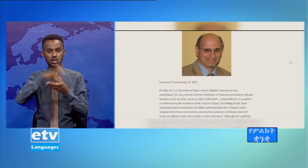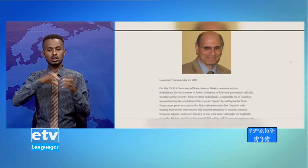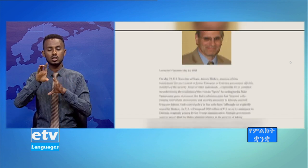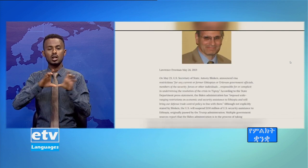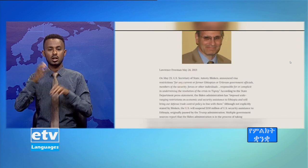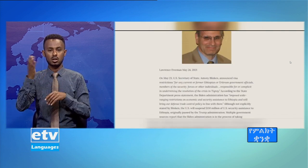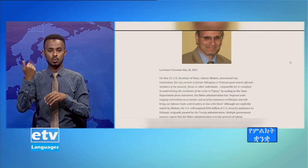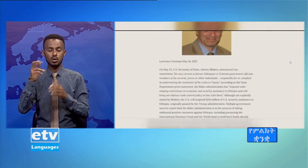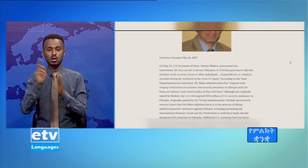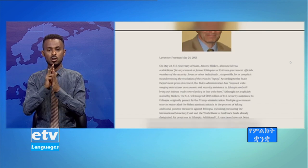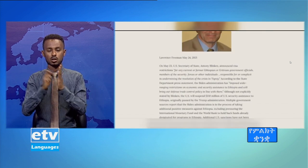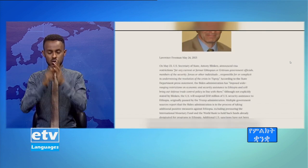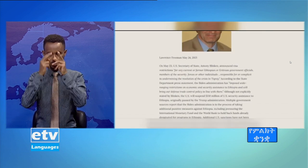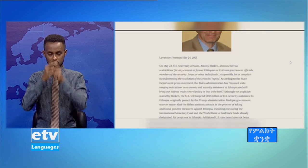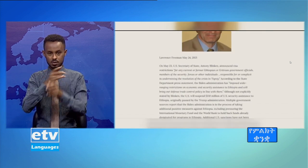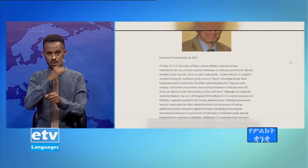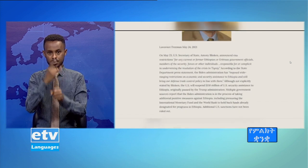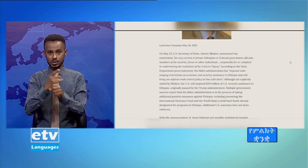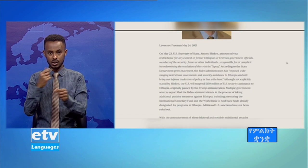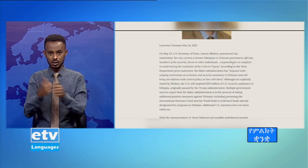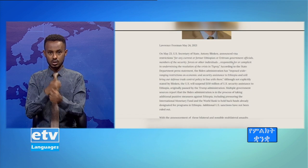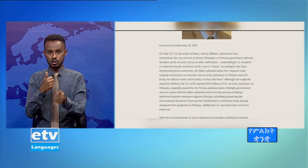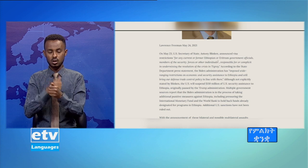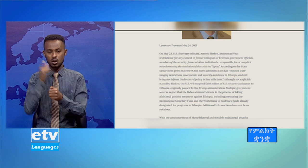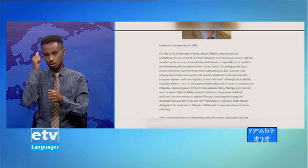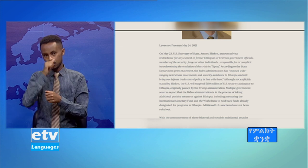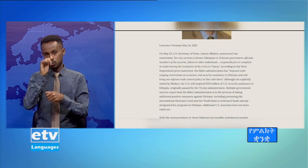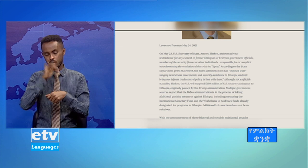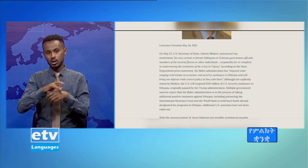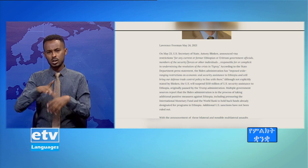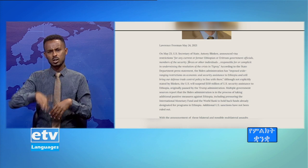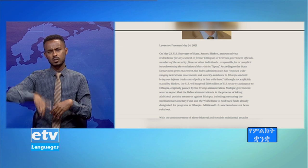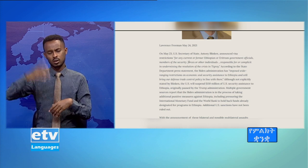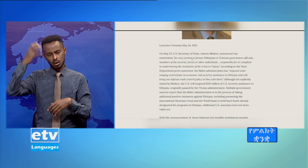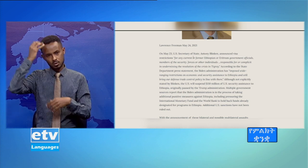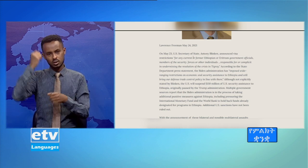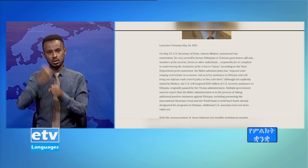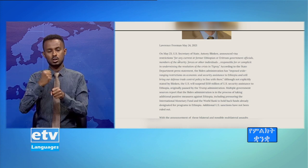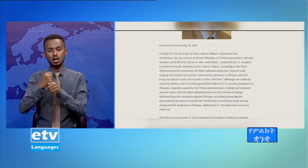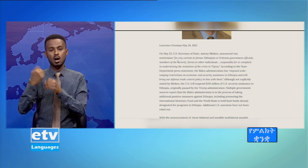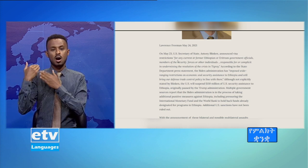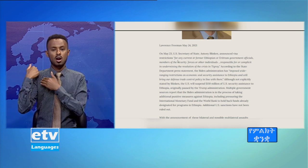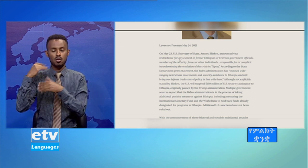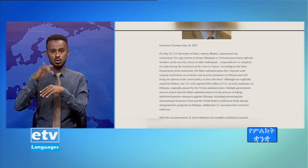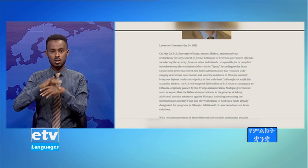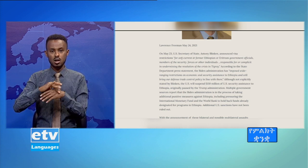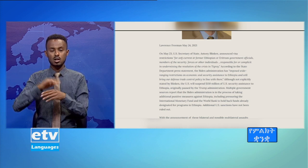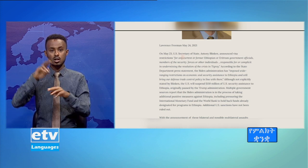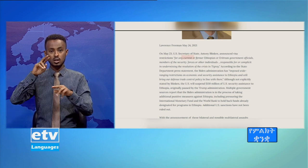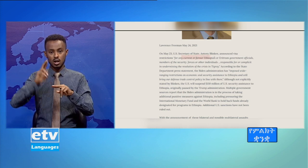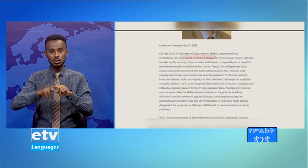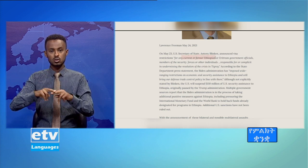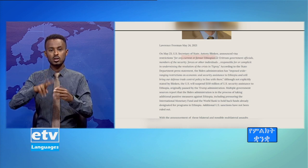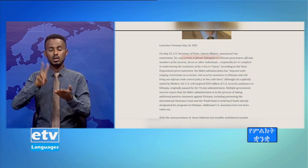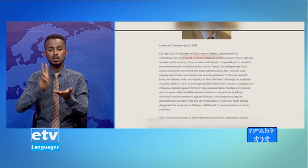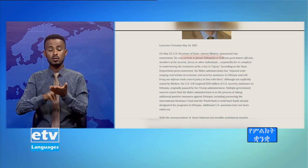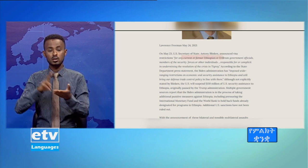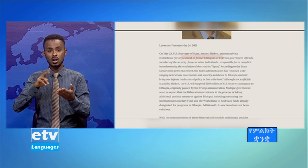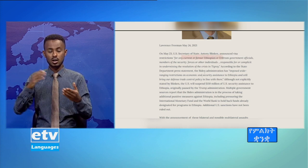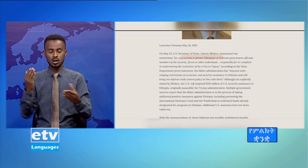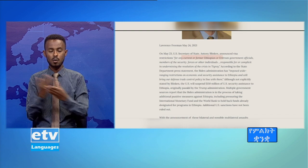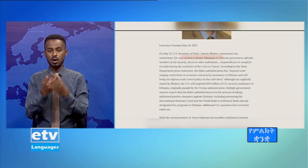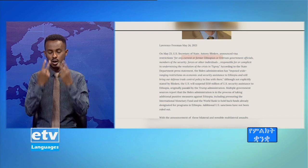የነበረውን የህግ ማስከበር ዘመቻ ተከትሎ በኢትዮጵያ ከፍተኛ የመንግስት የስራ ኃላፊዎች ላይ የጣለችውን የቪዛ